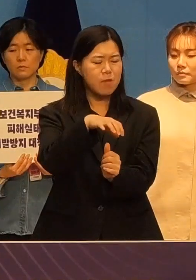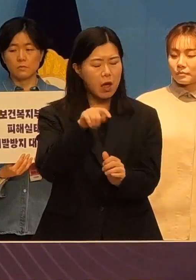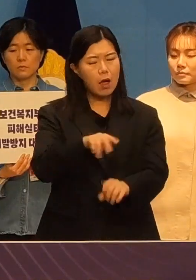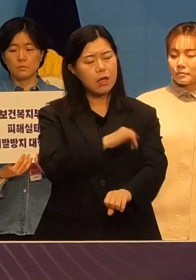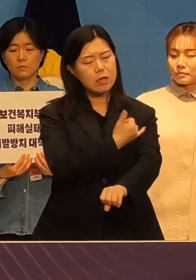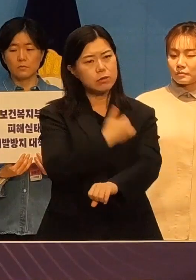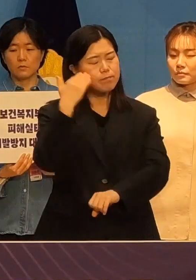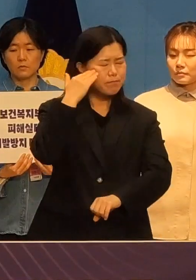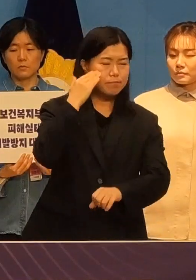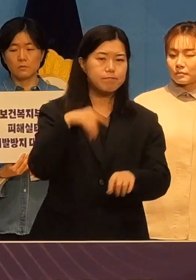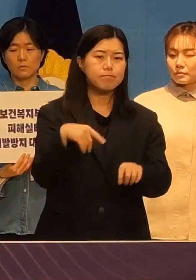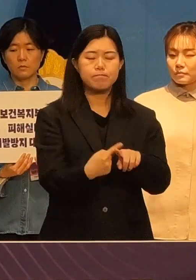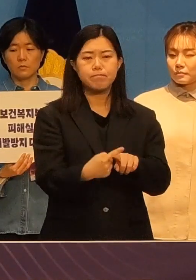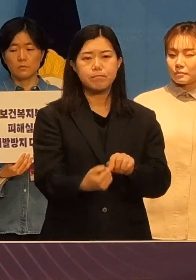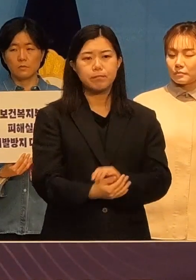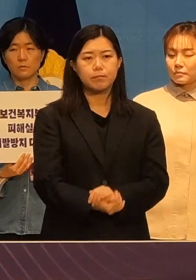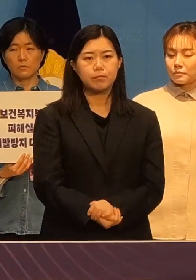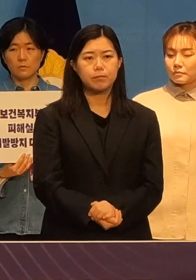인권 침해입니다.